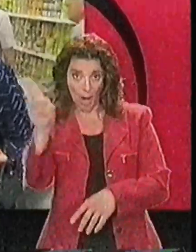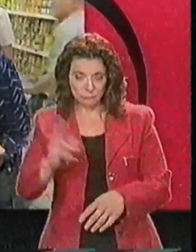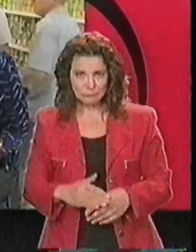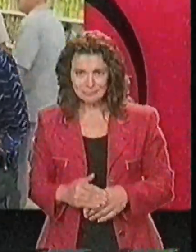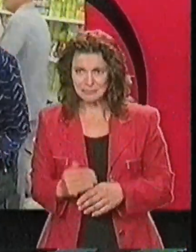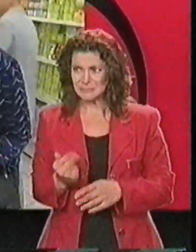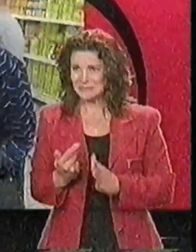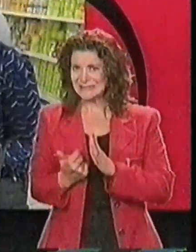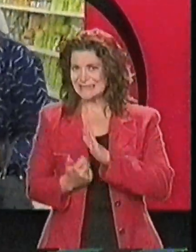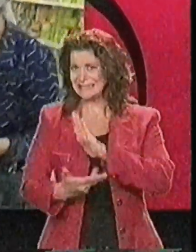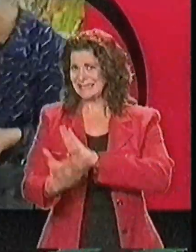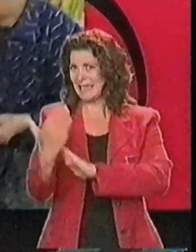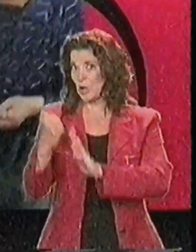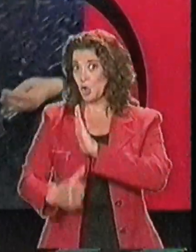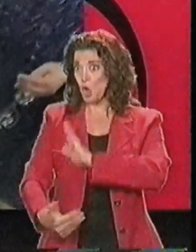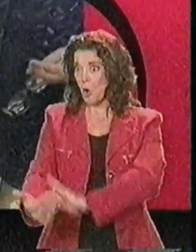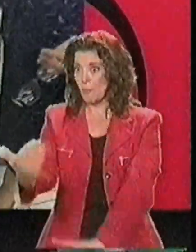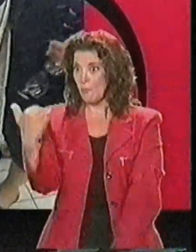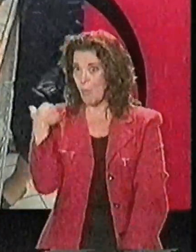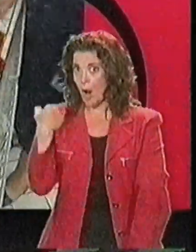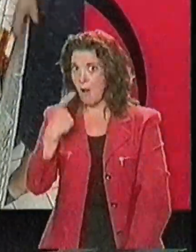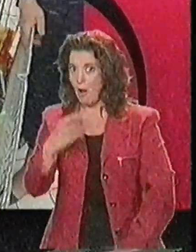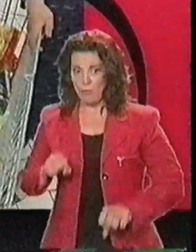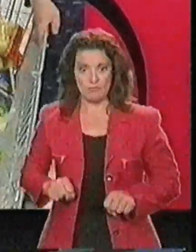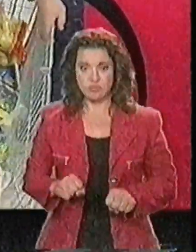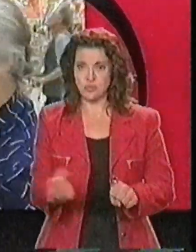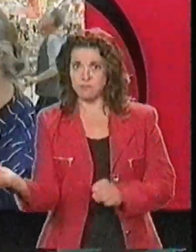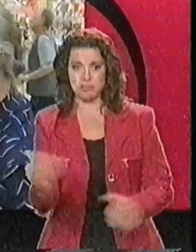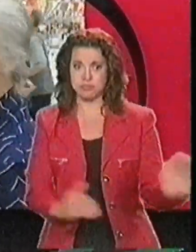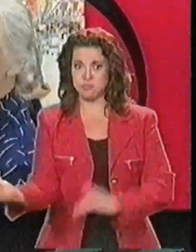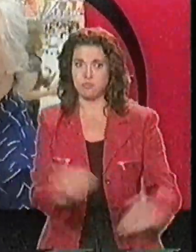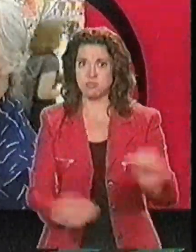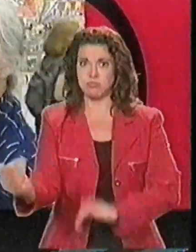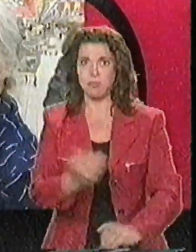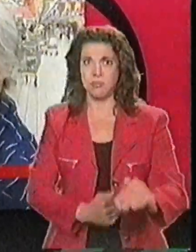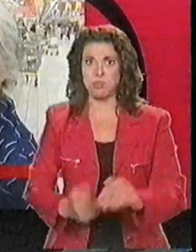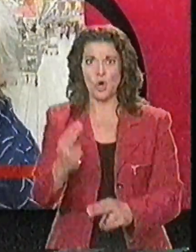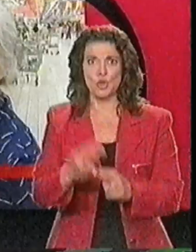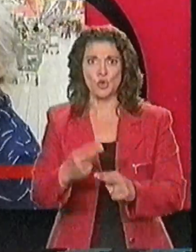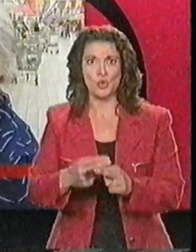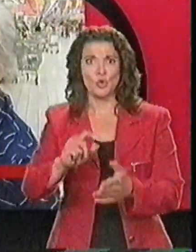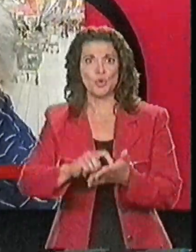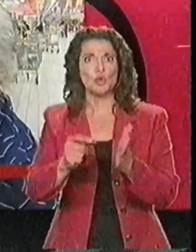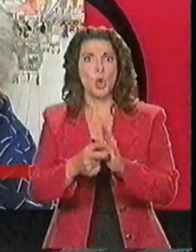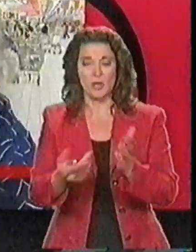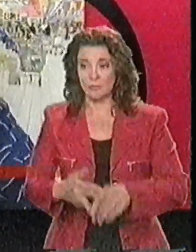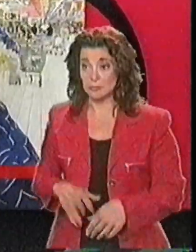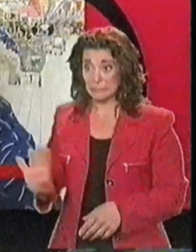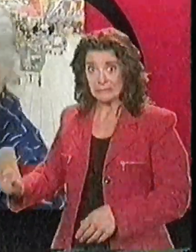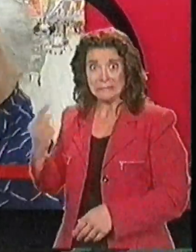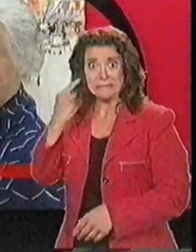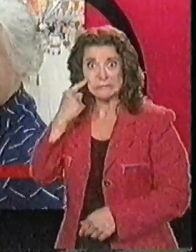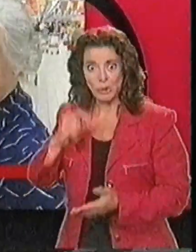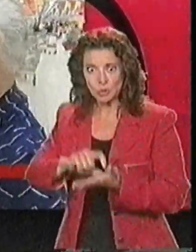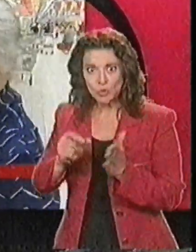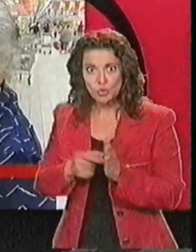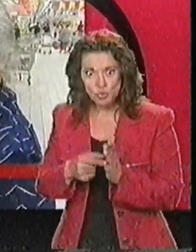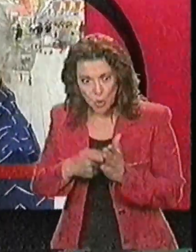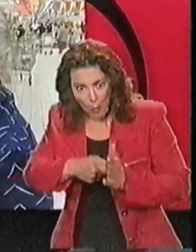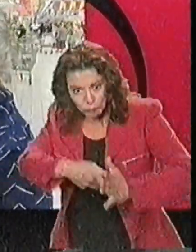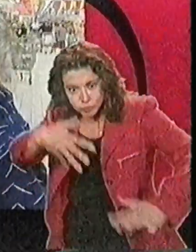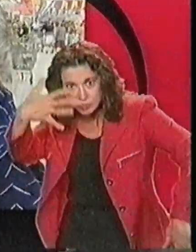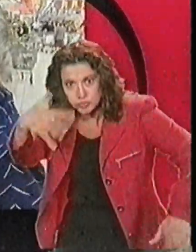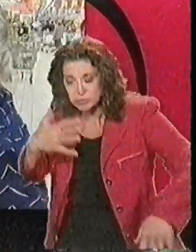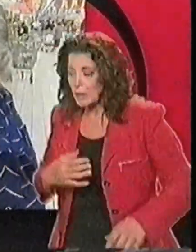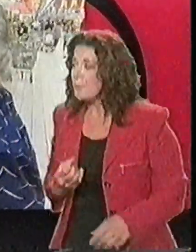où elle a véritablement dévalisé le rayon de sucre. J'avais entendu dire que le sucre allait devenir plus cher.